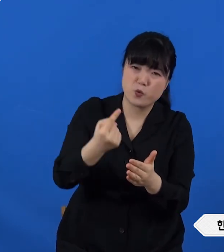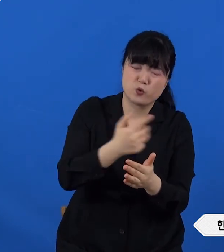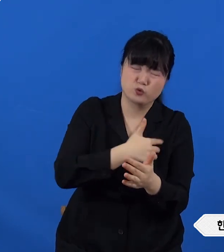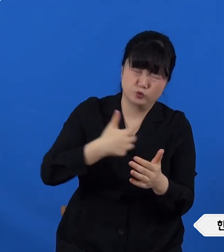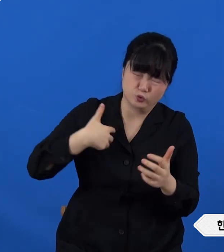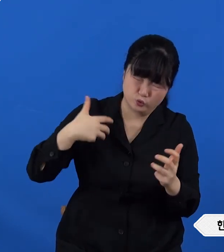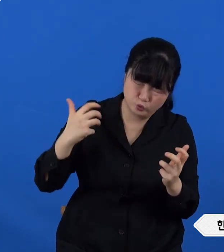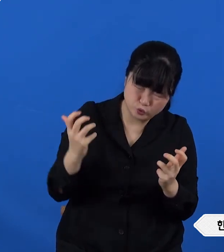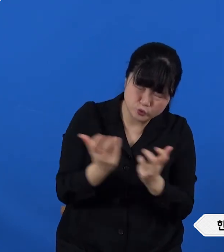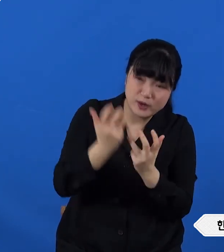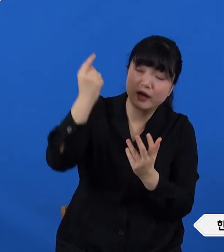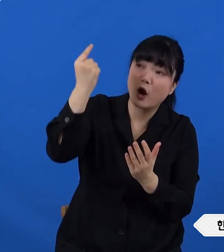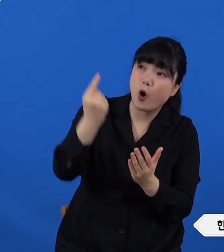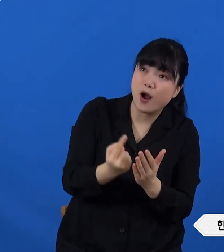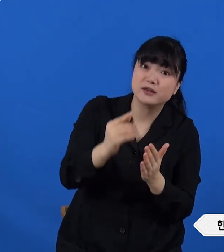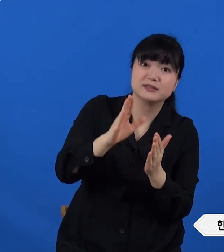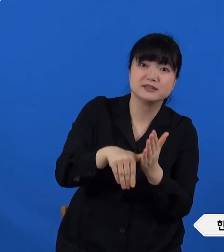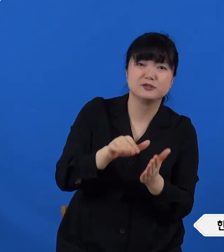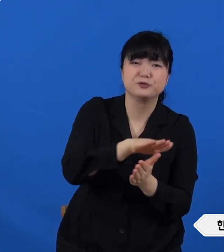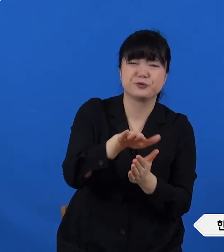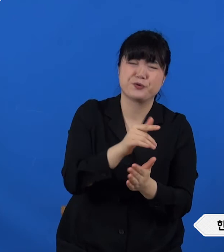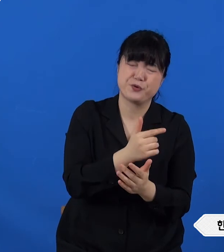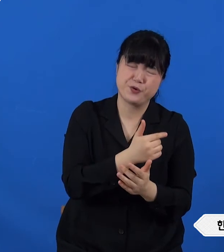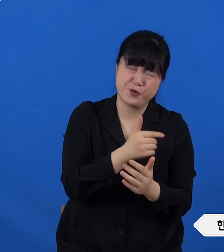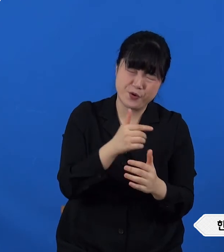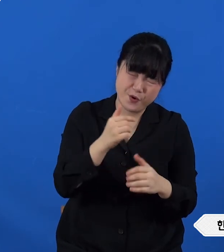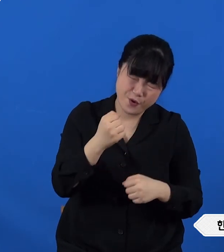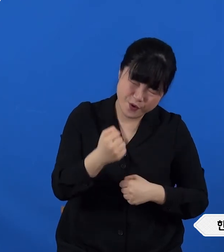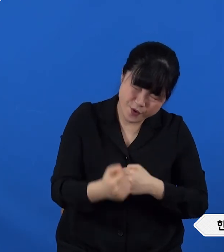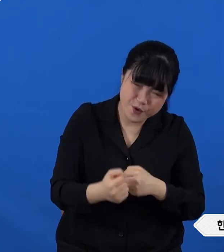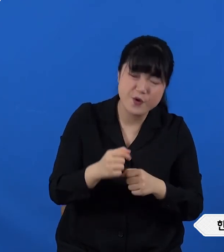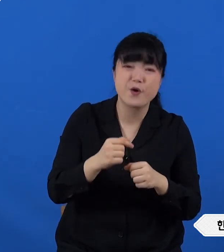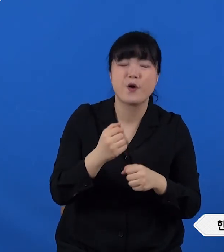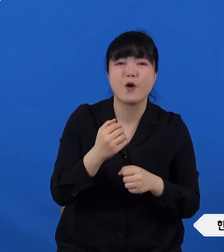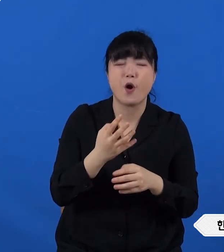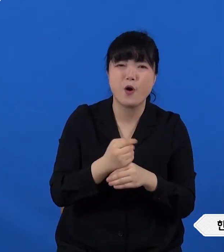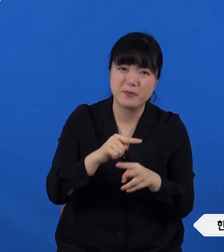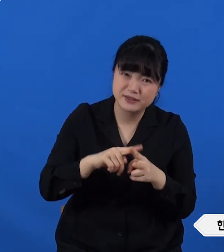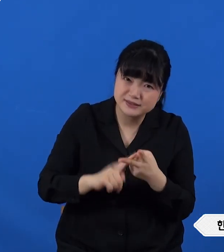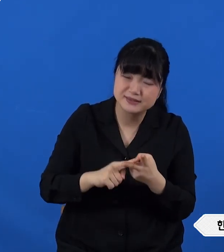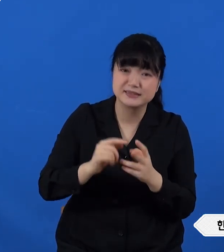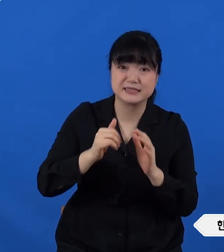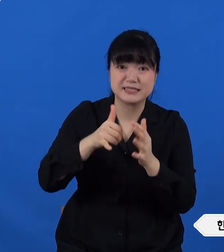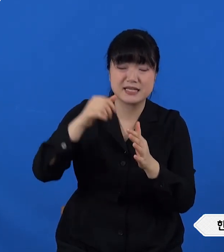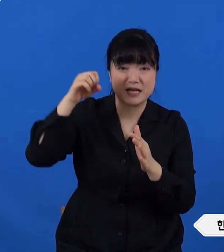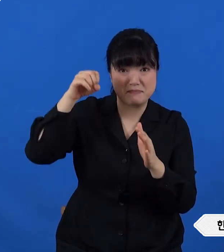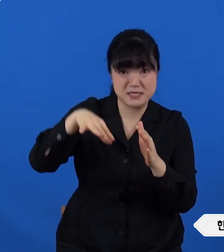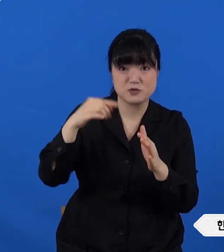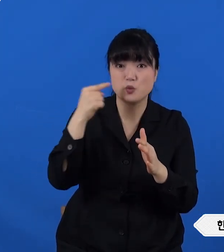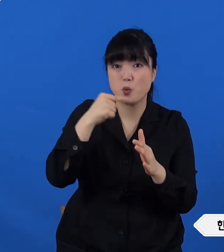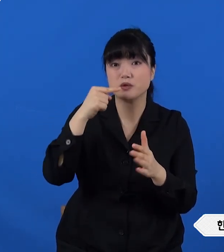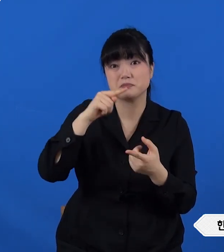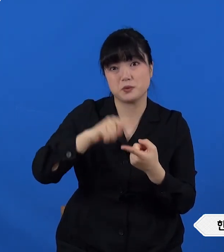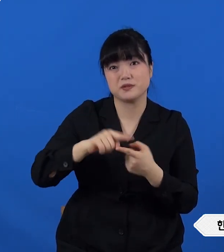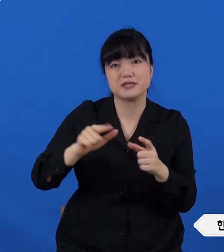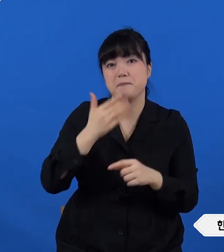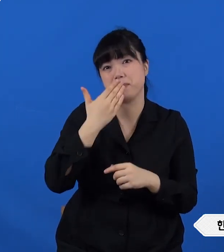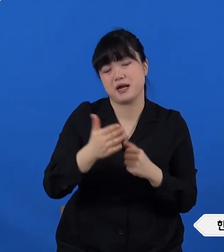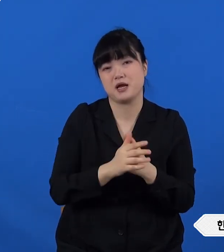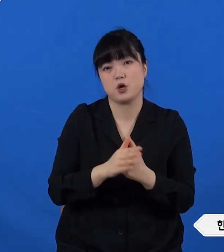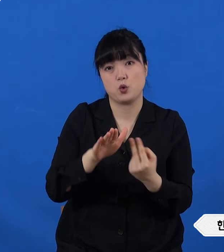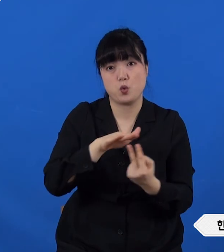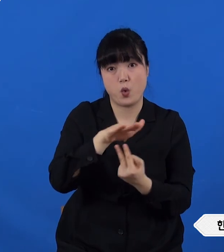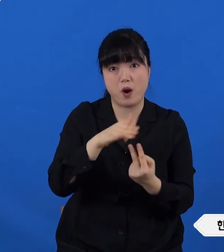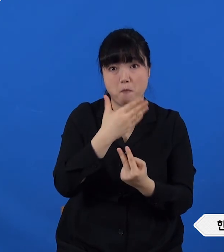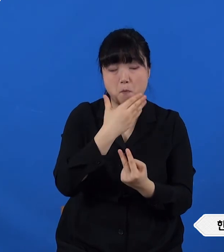충만히 거하실 때에 우리는 얼마든지 세상의 빛과 소금으로 살 수 있습니다. 요한복음 8장